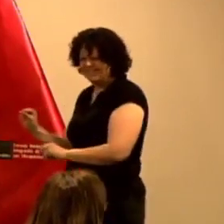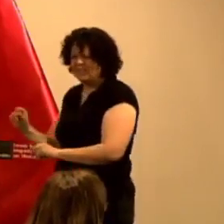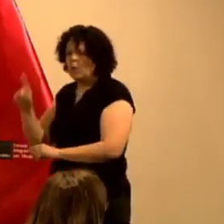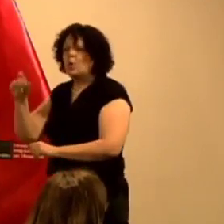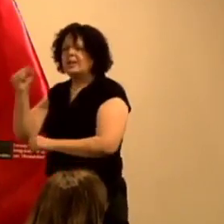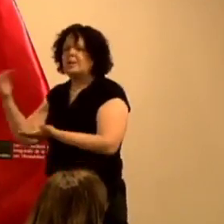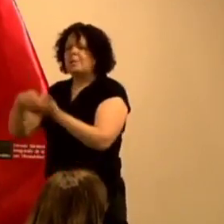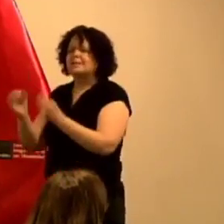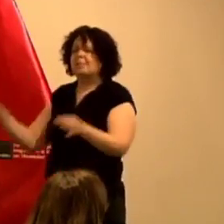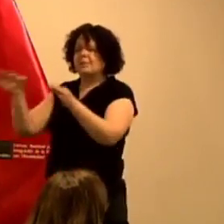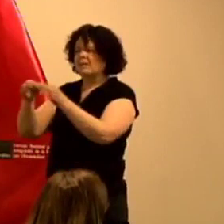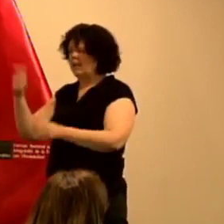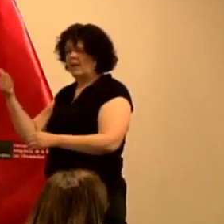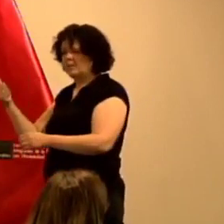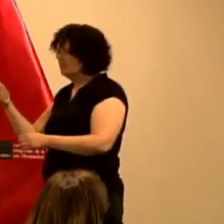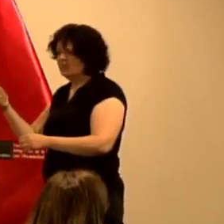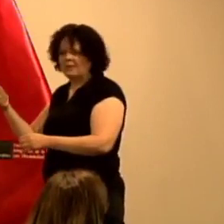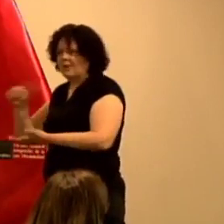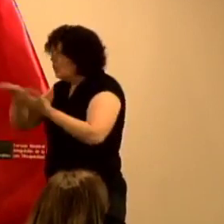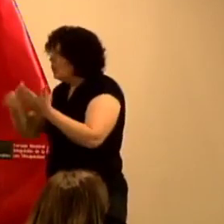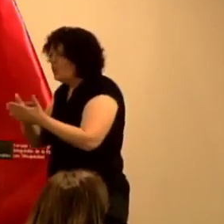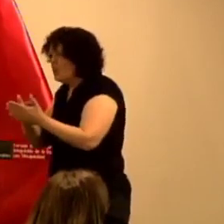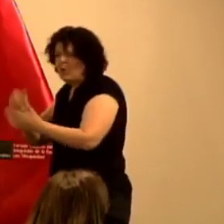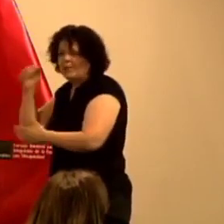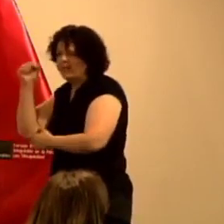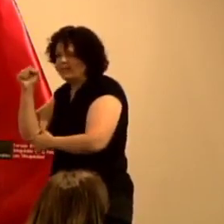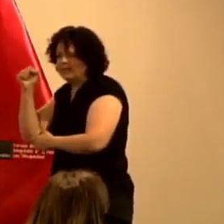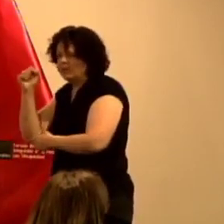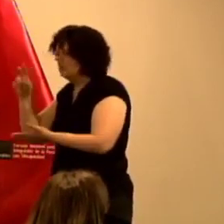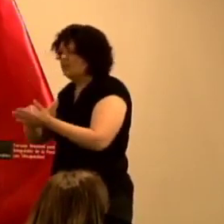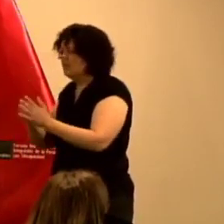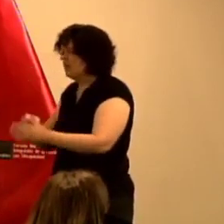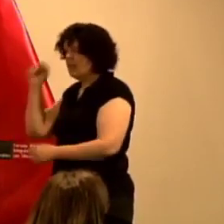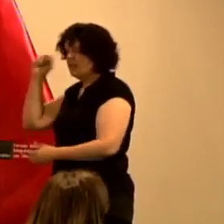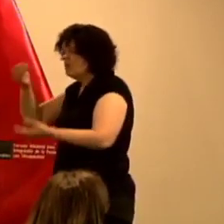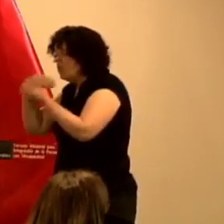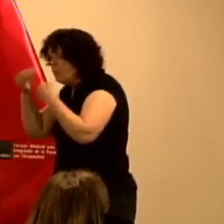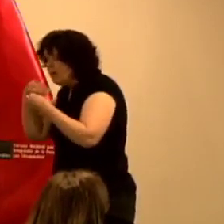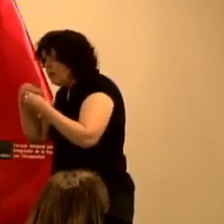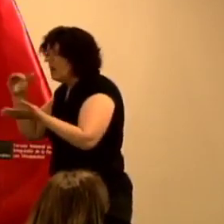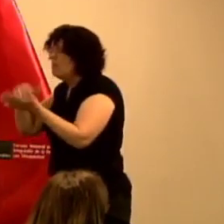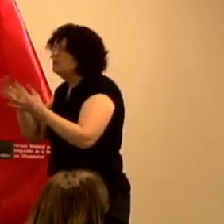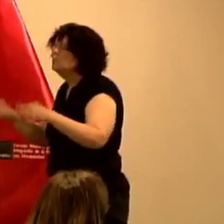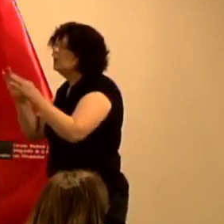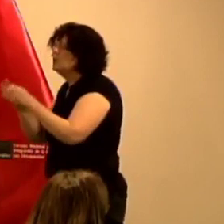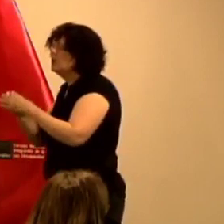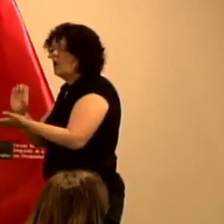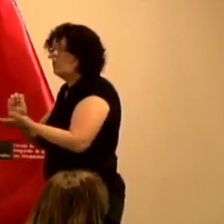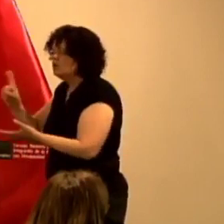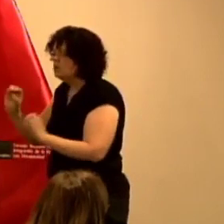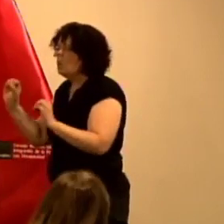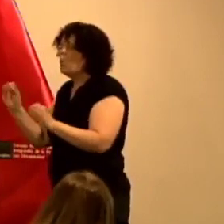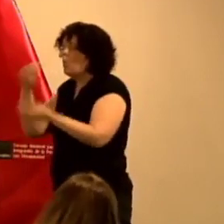importante que el otro. Que no es verdad que el derecho a la alimentación o a la salud sea más importante que, por ejemplo, el derecho a la recreación.